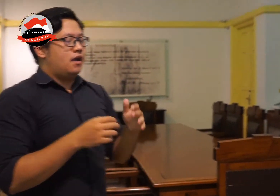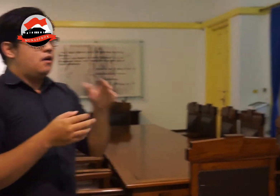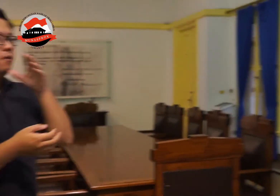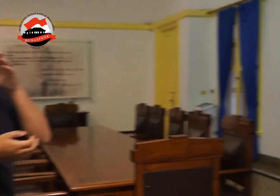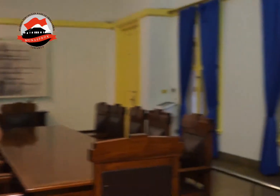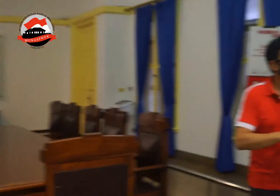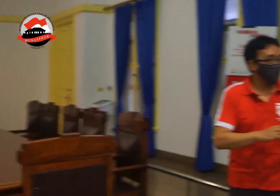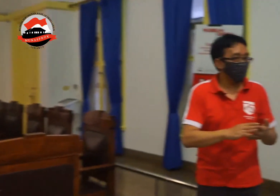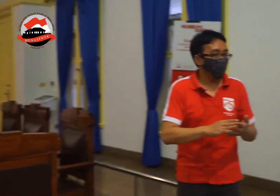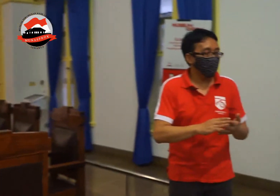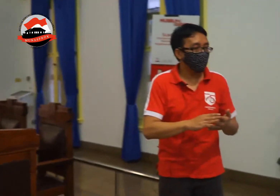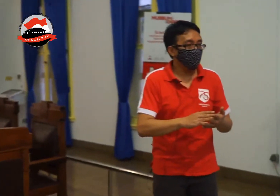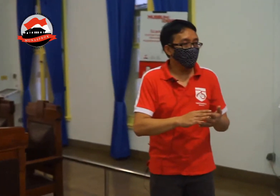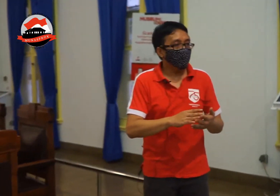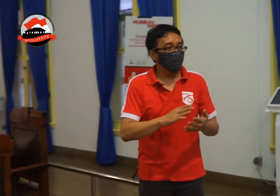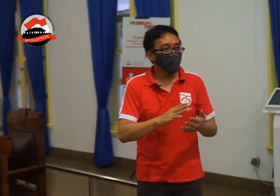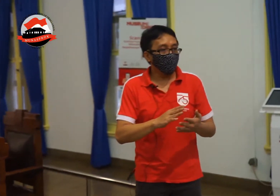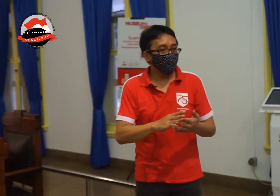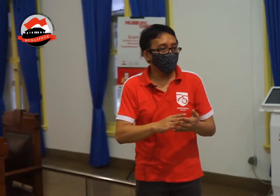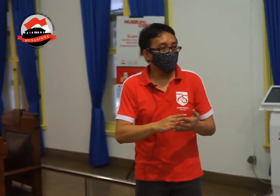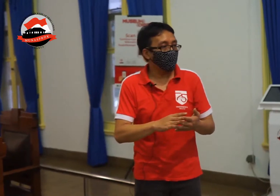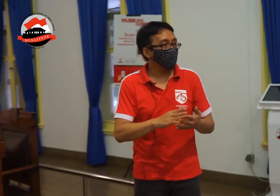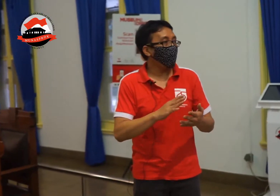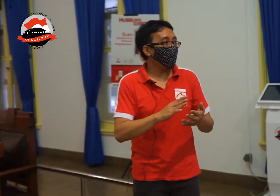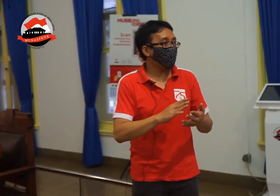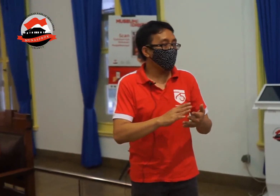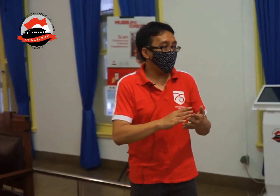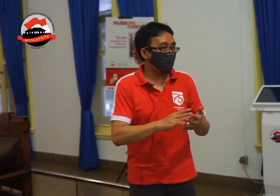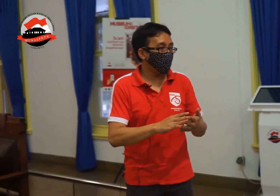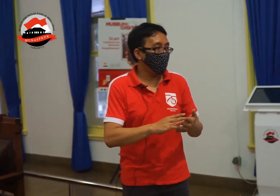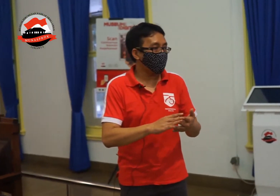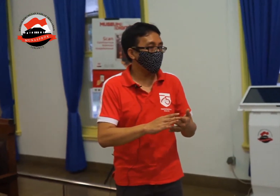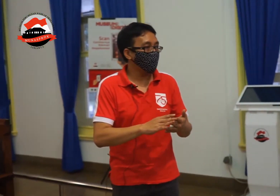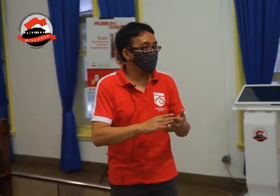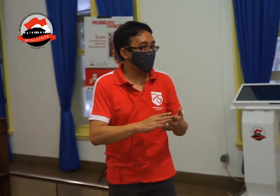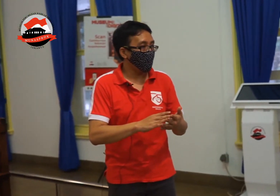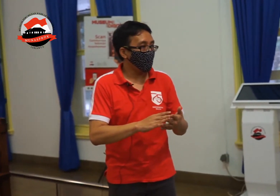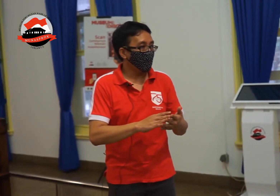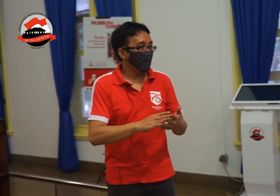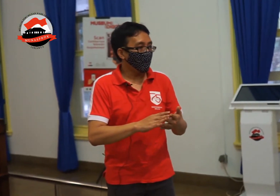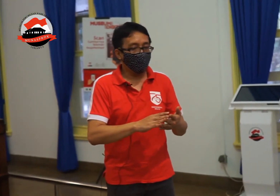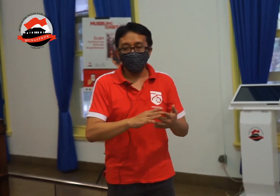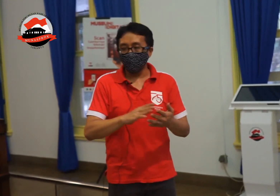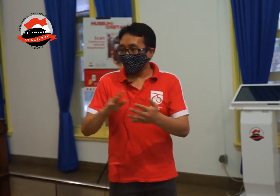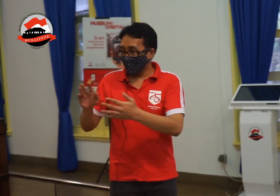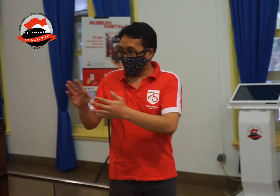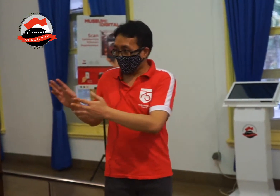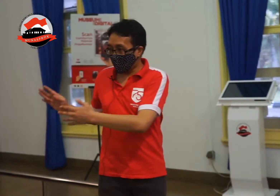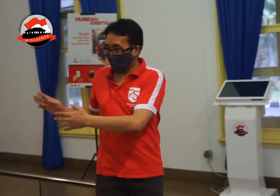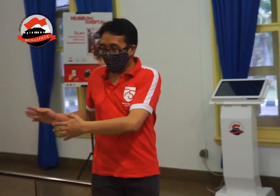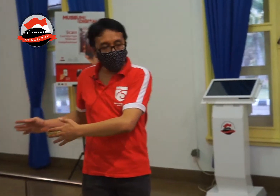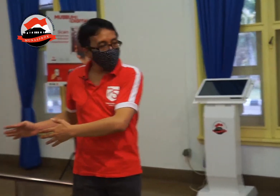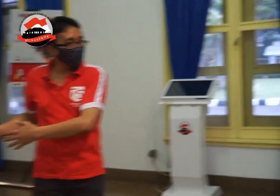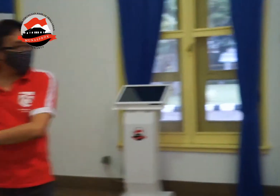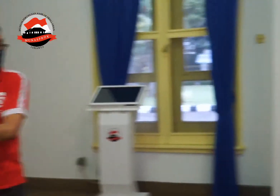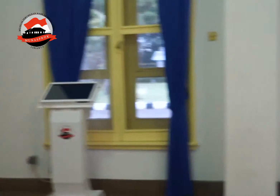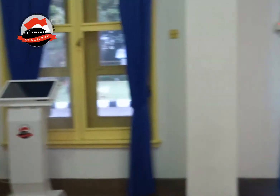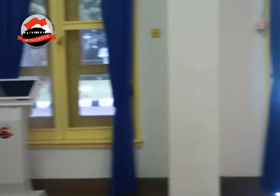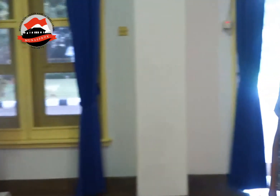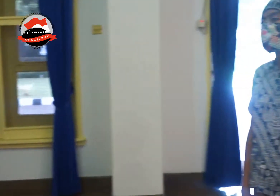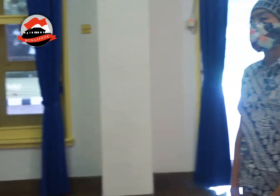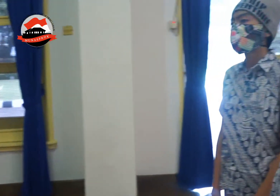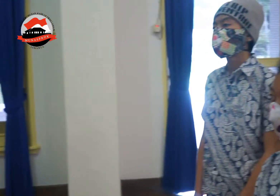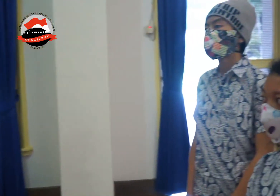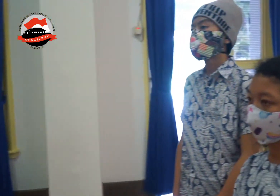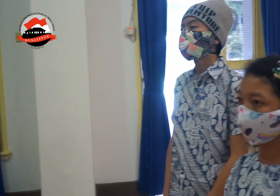Karno menuliskan naskah proklamasi, Bung Karno menuliskan wakil-wakil bangsa Indonesia. Nah, yang hadir di sini